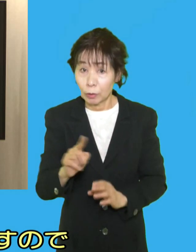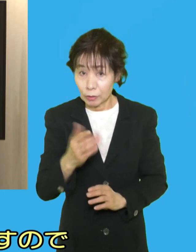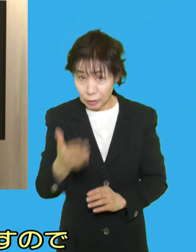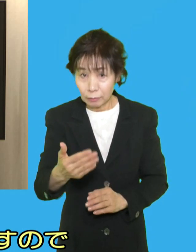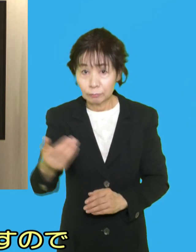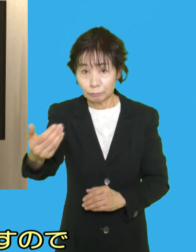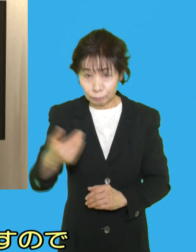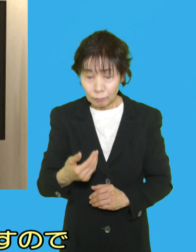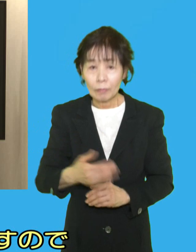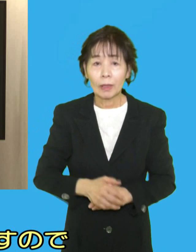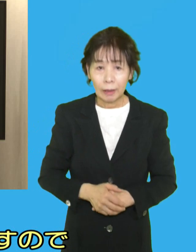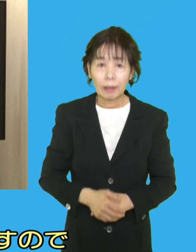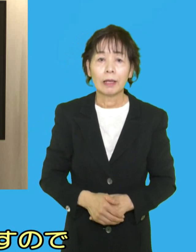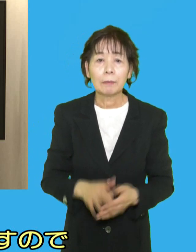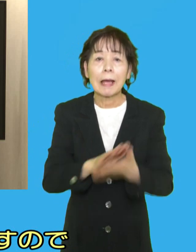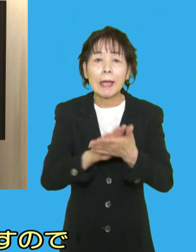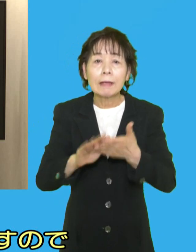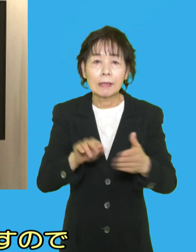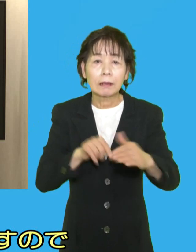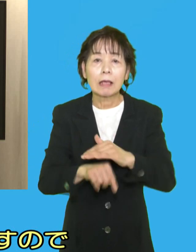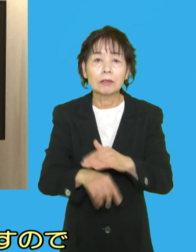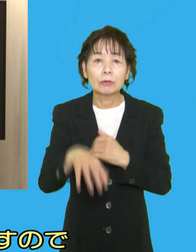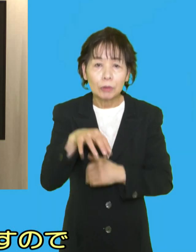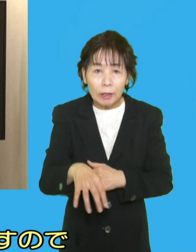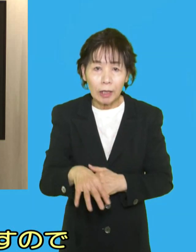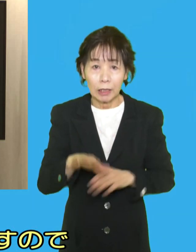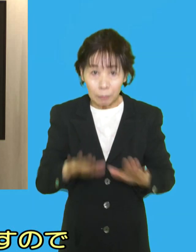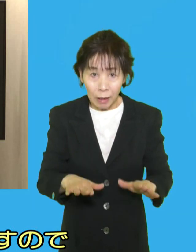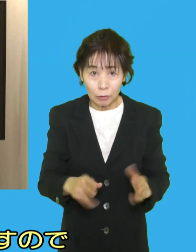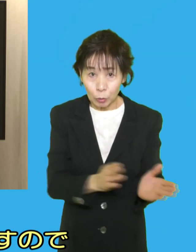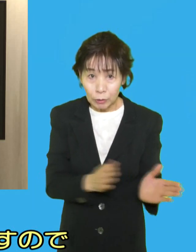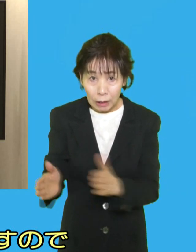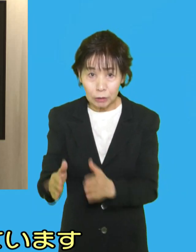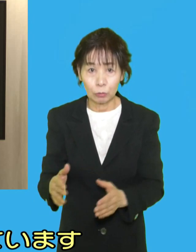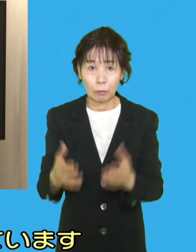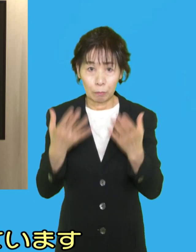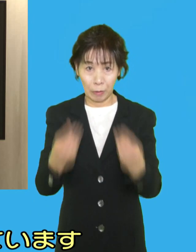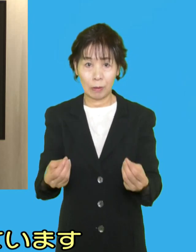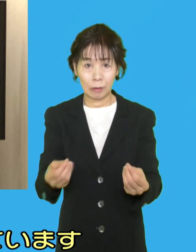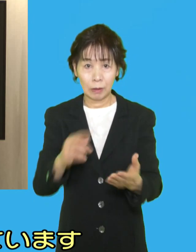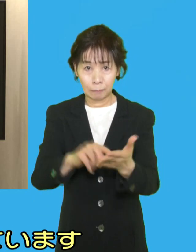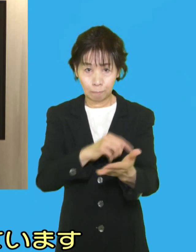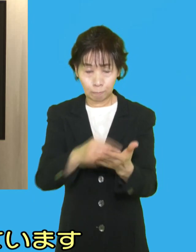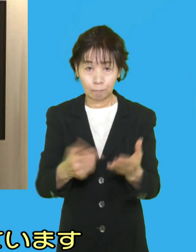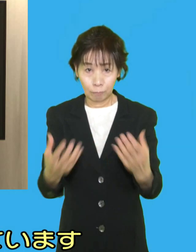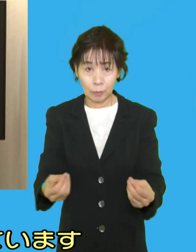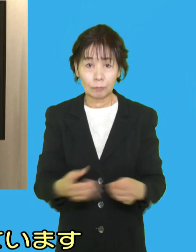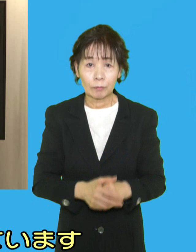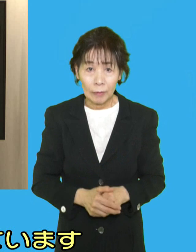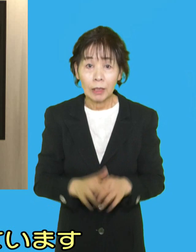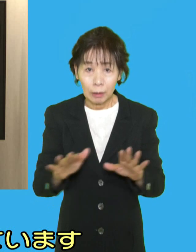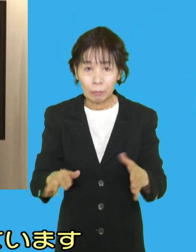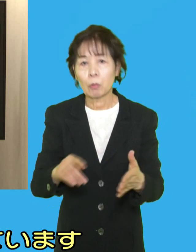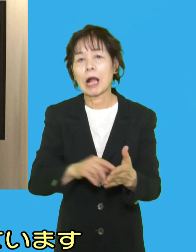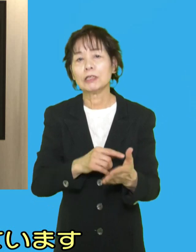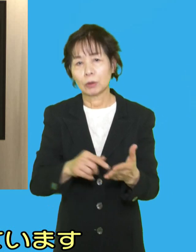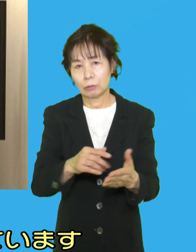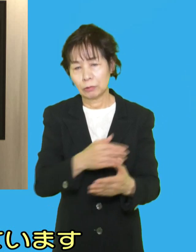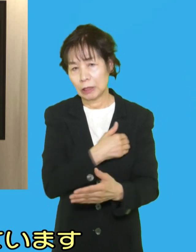今衛生研究所でその体制はもうできておりますので、以前のその内容というのは解消されています